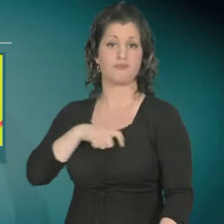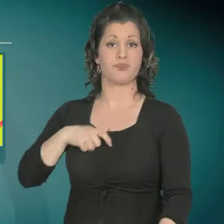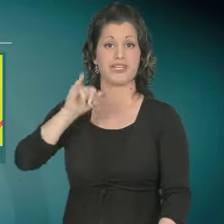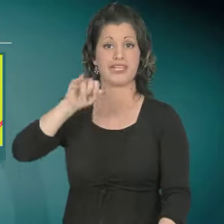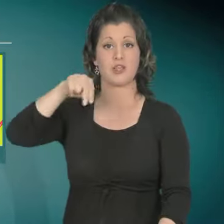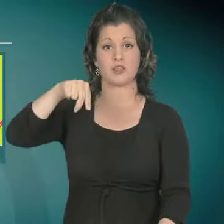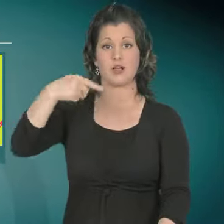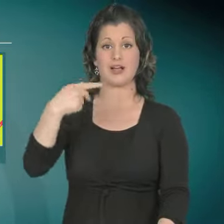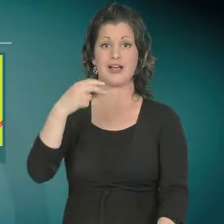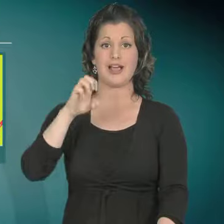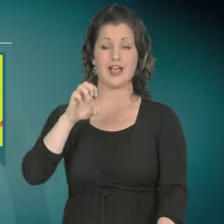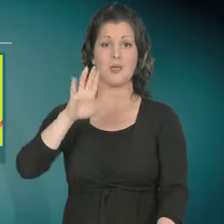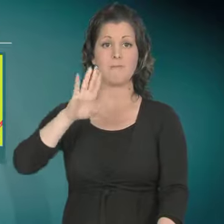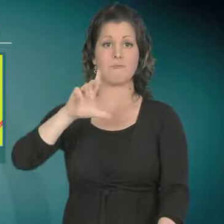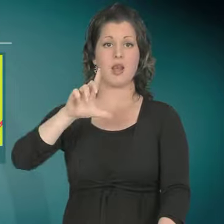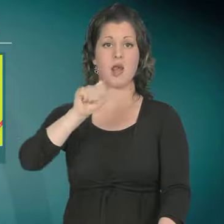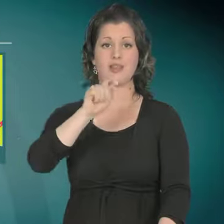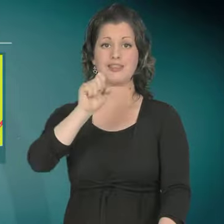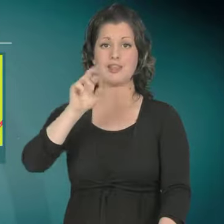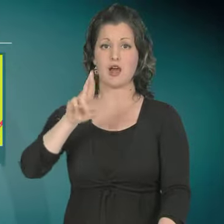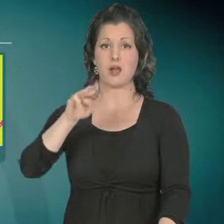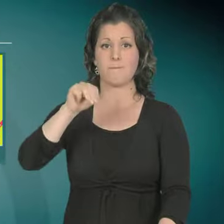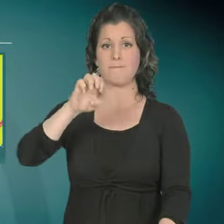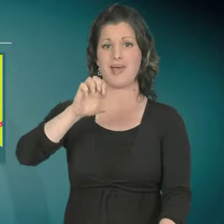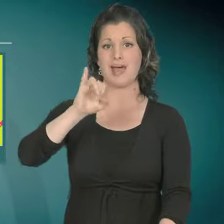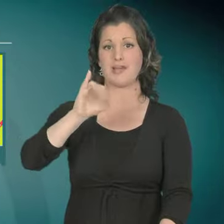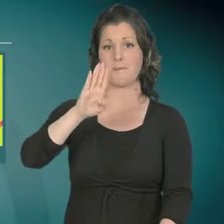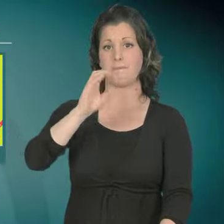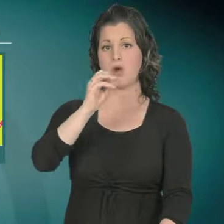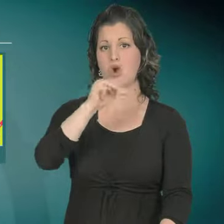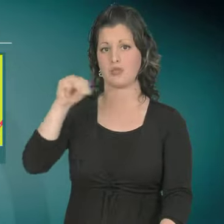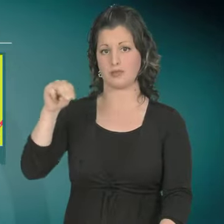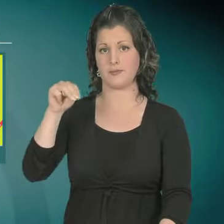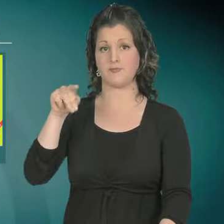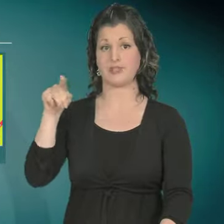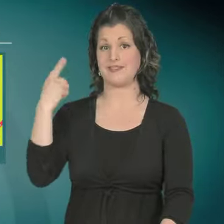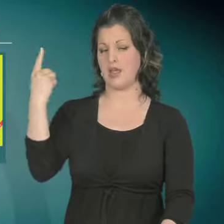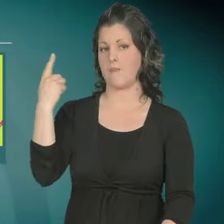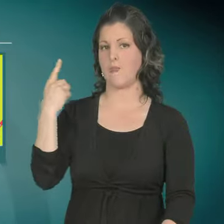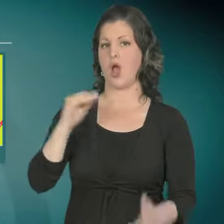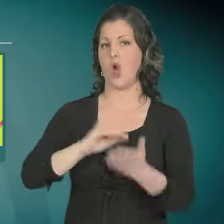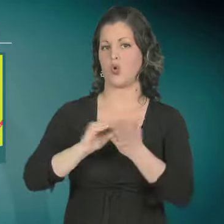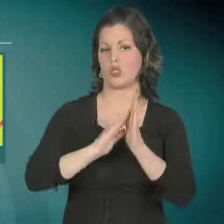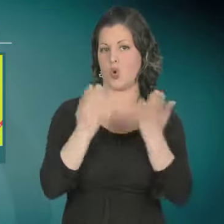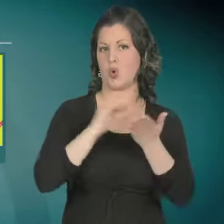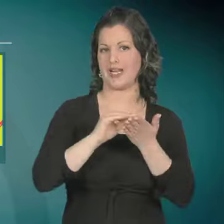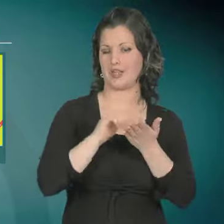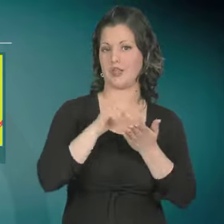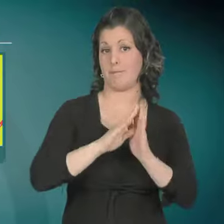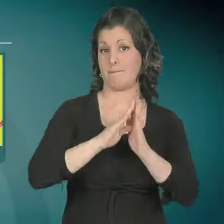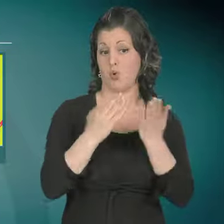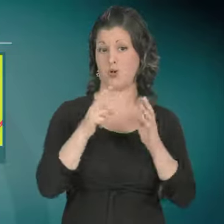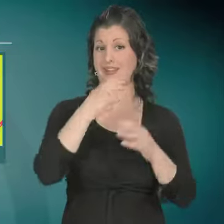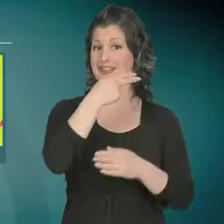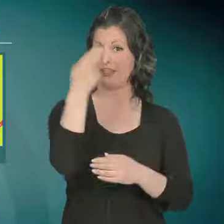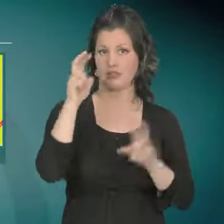auch die gehörlose Autorin des Buches «Durchs wilde Gehörlosistan» von Inge Blatter-Maibohm anwesend